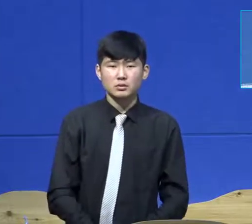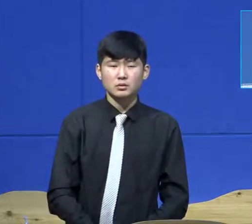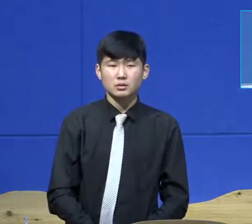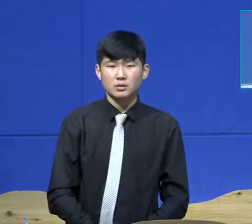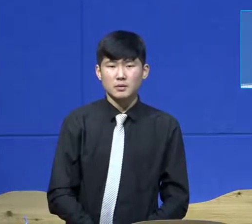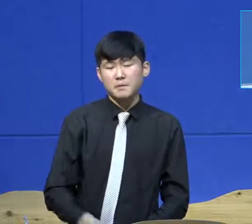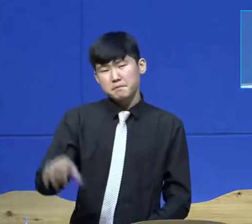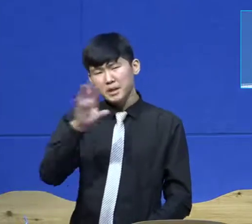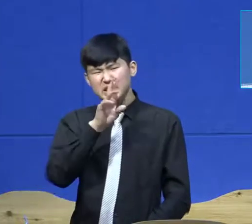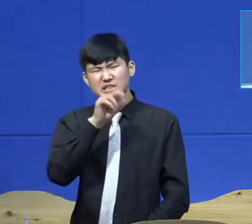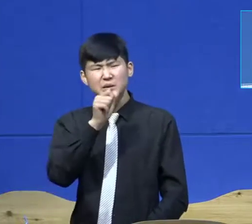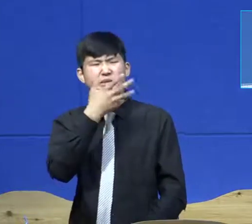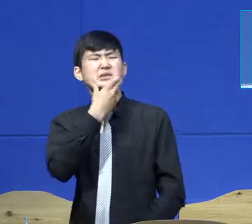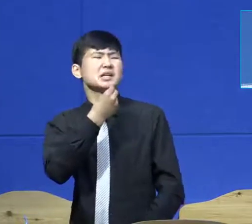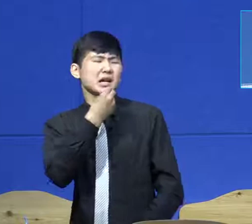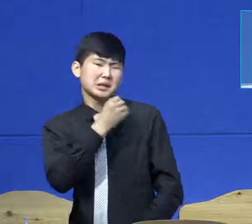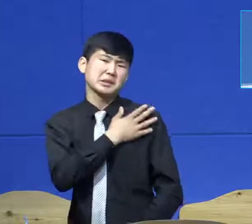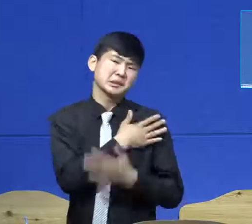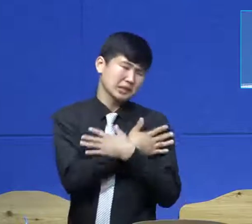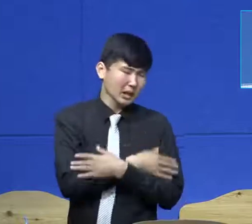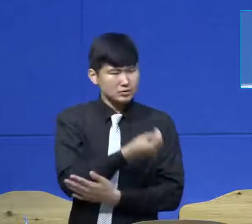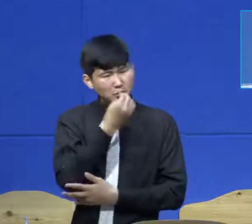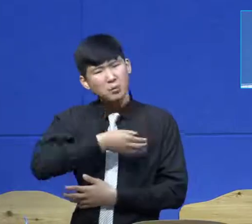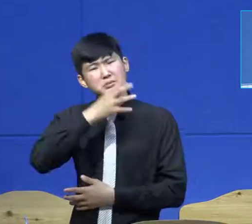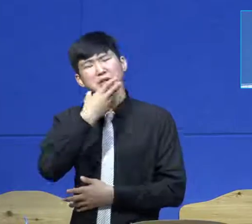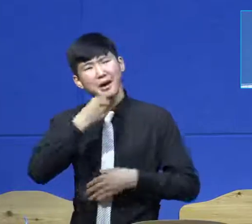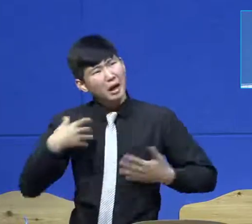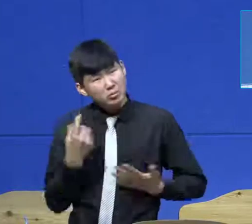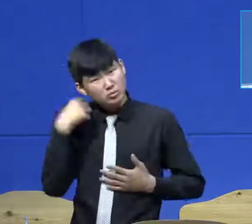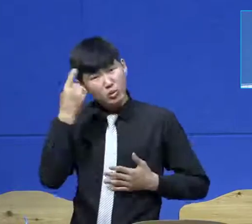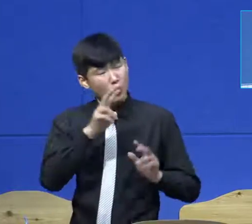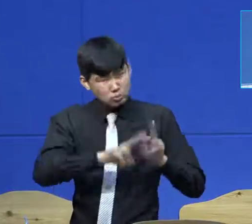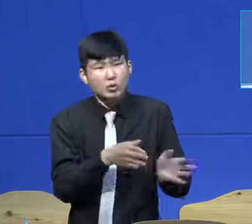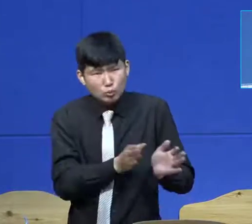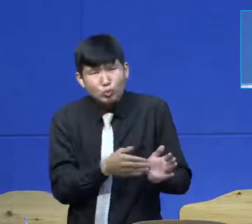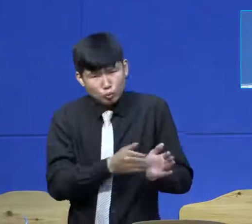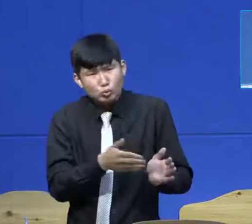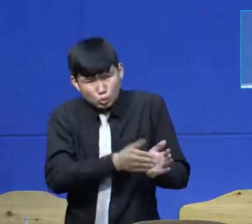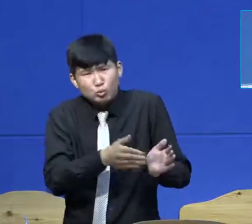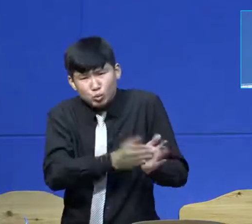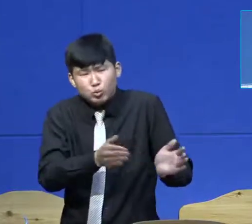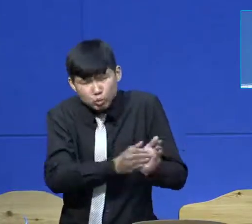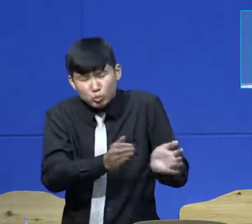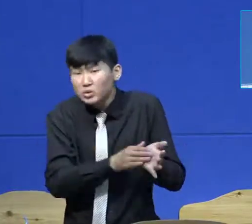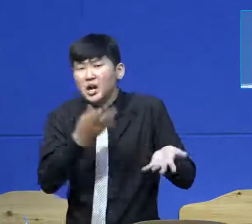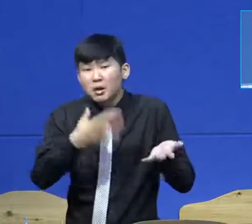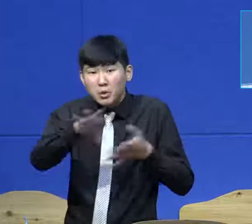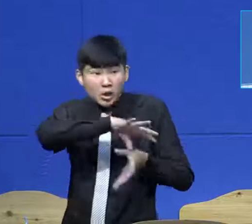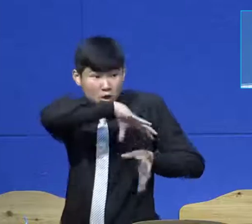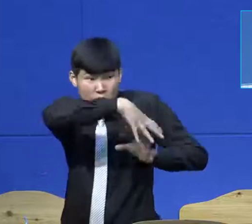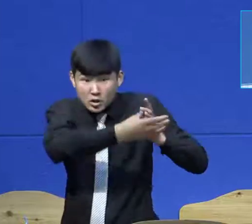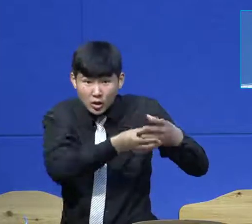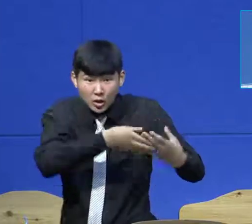Бид нар яагаад сайхан тайван идэж үү сайхан амьдрах үү гэвэл байнга дутх болно. Уг энэ дэлхийн ертөнцийн зүйлсээр бид нар огт